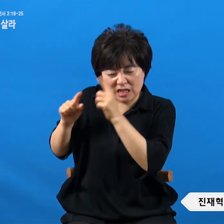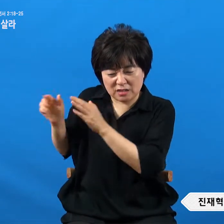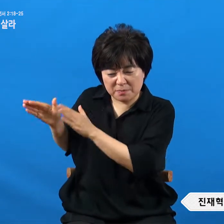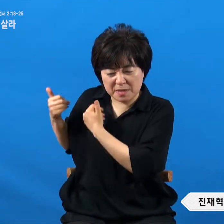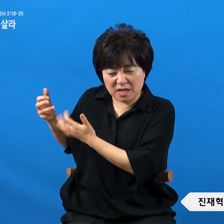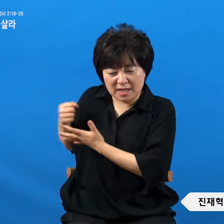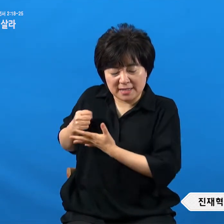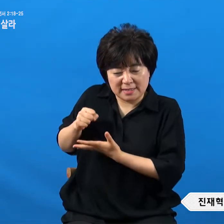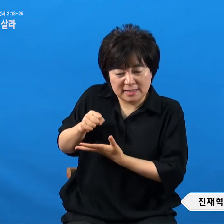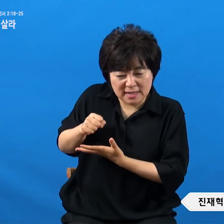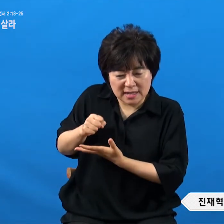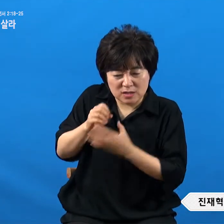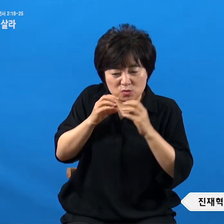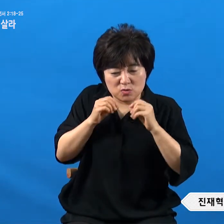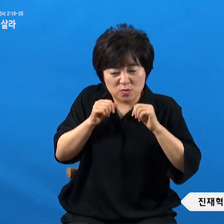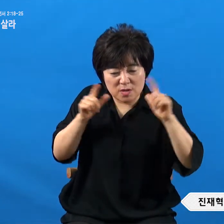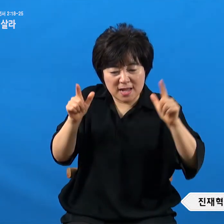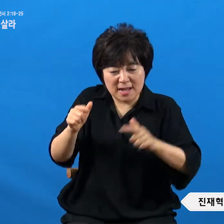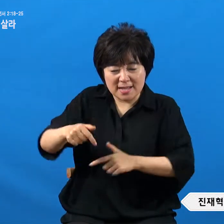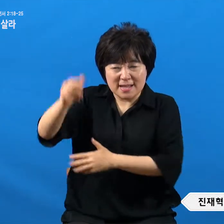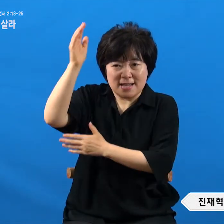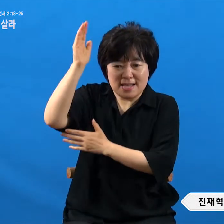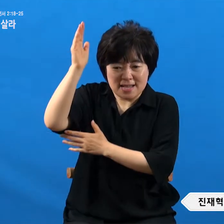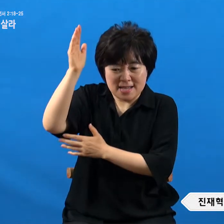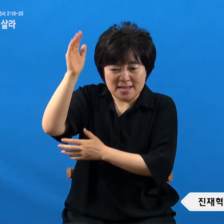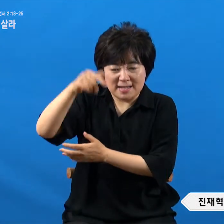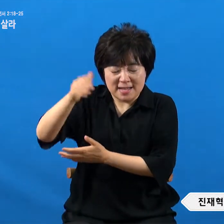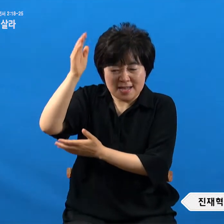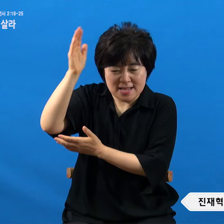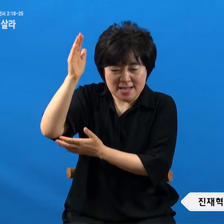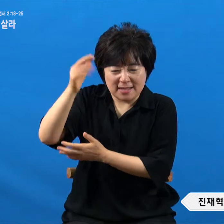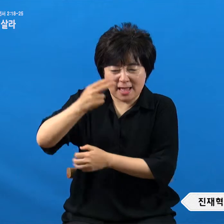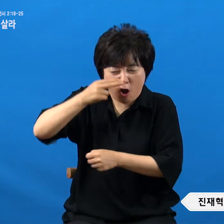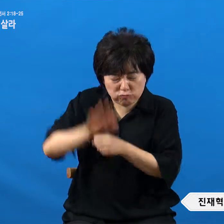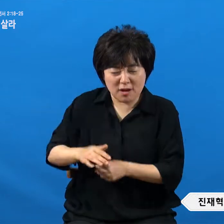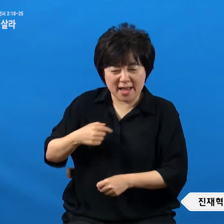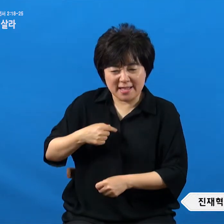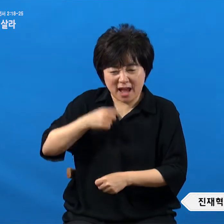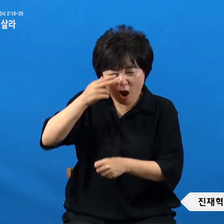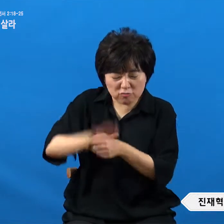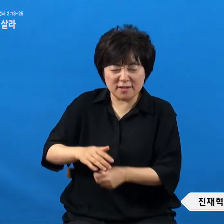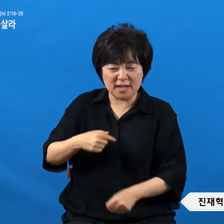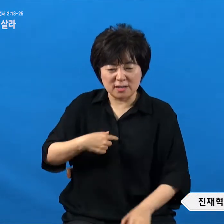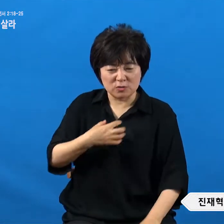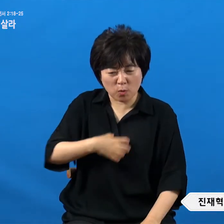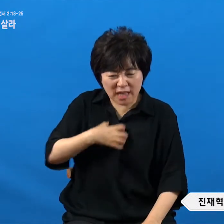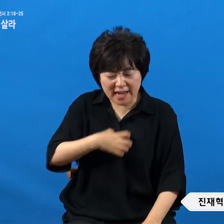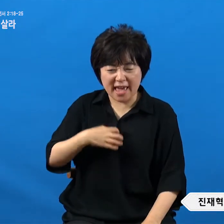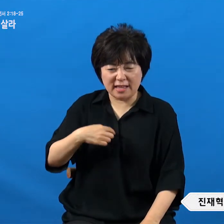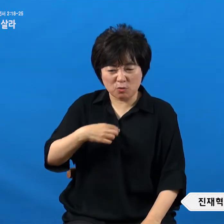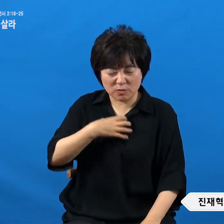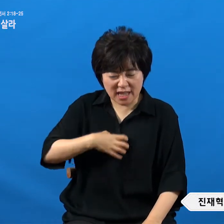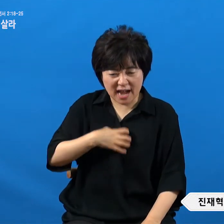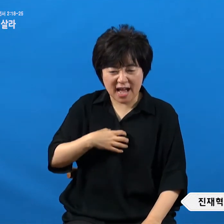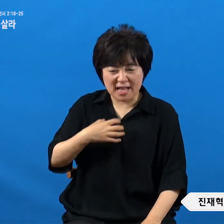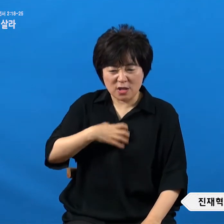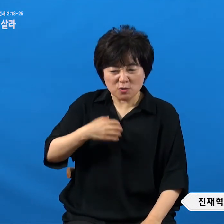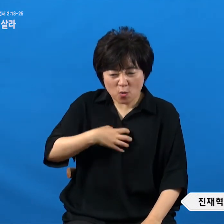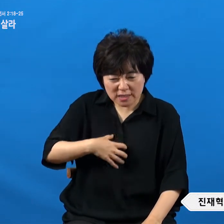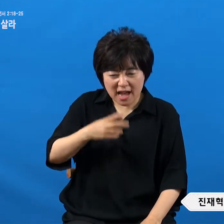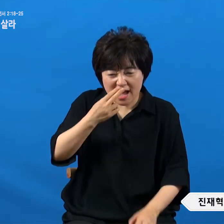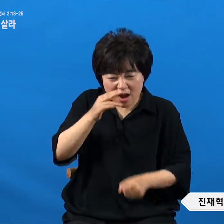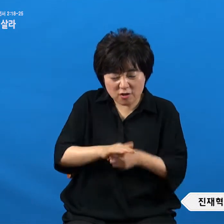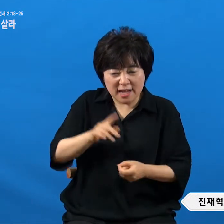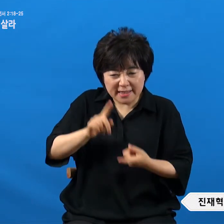그 순간에 하고 싶은 말이 얼마나 많은지, 내가 부당하게 고난을 당하고 힘들고 어려웠던 것을